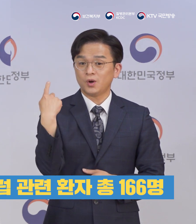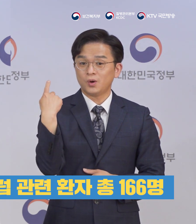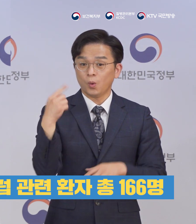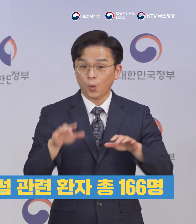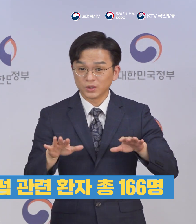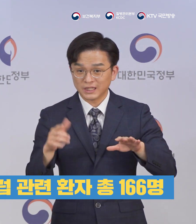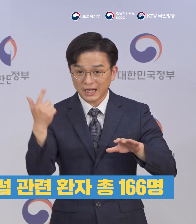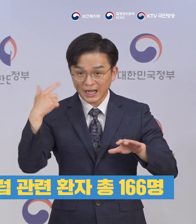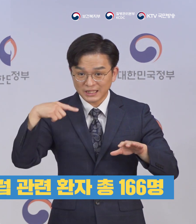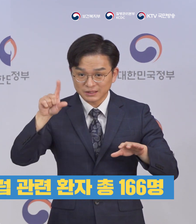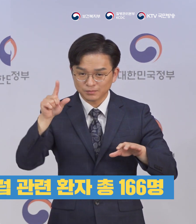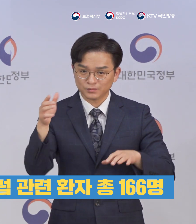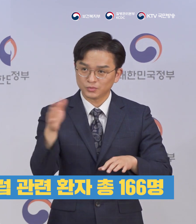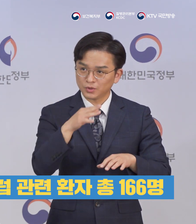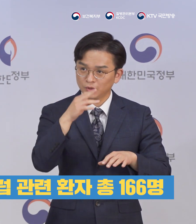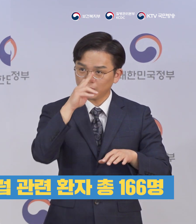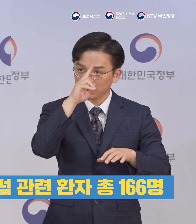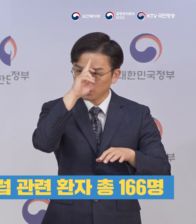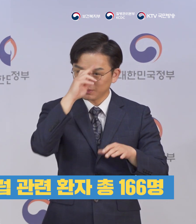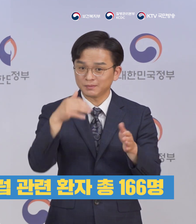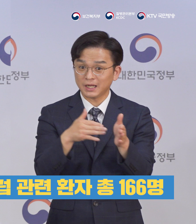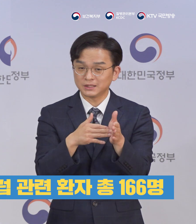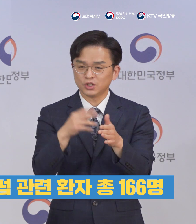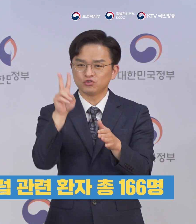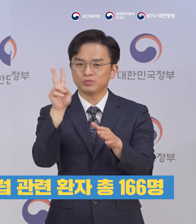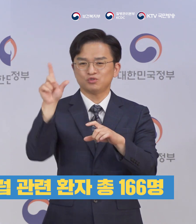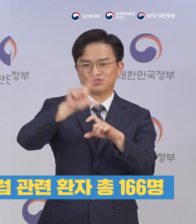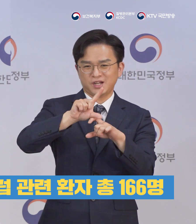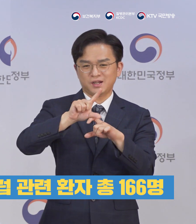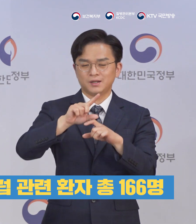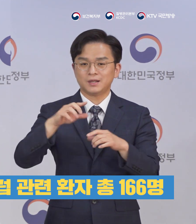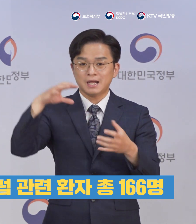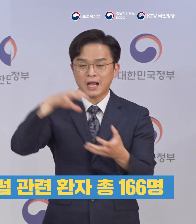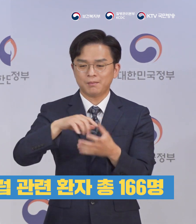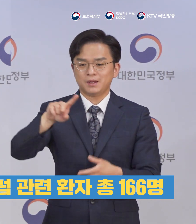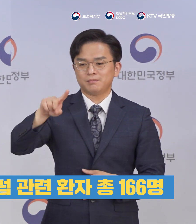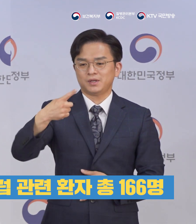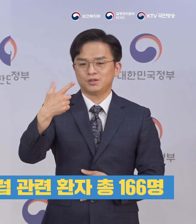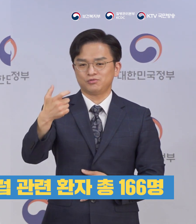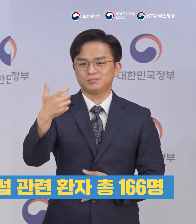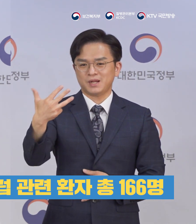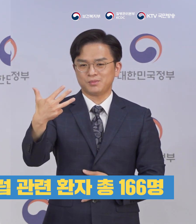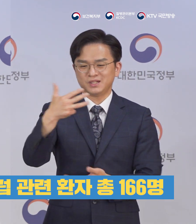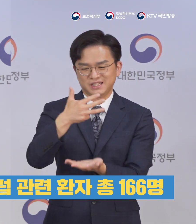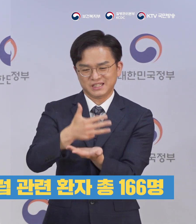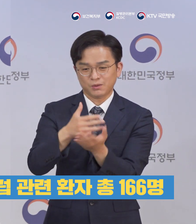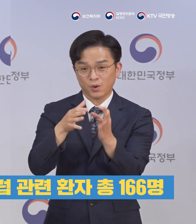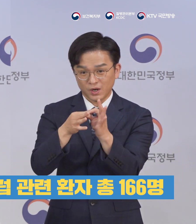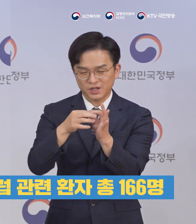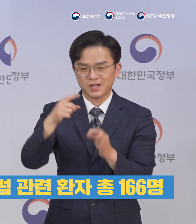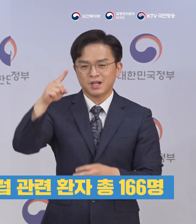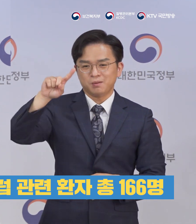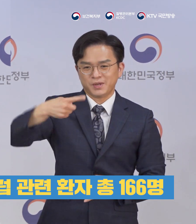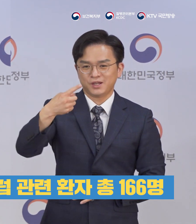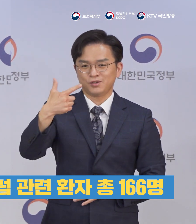166명이나 17일 12시까지 2명이 추가로 확인되어 총